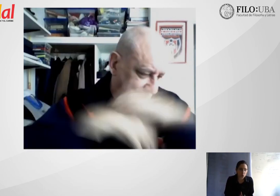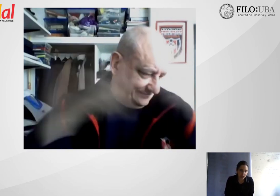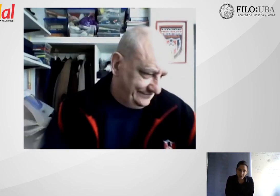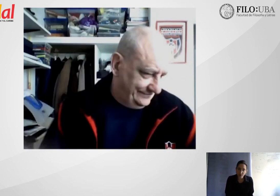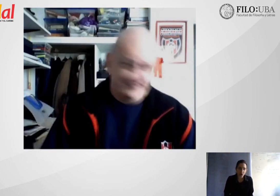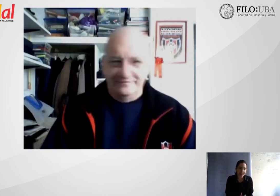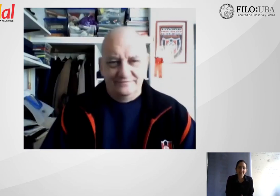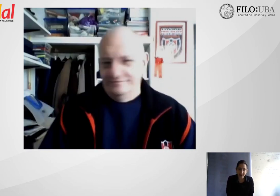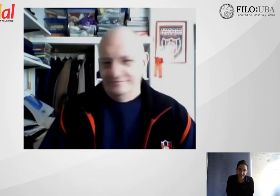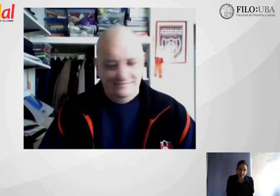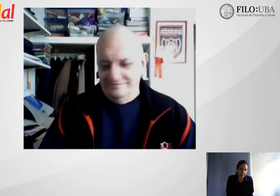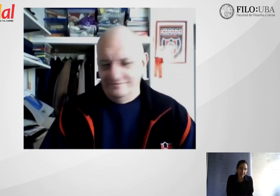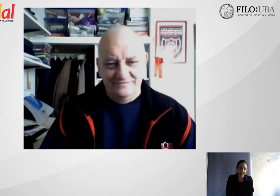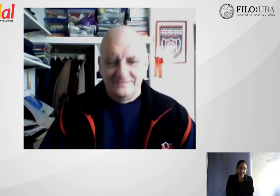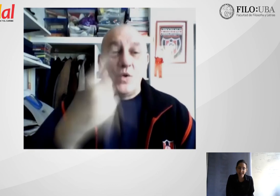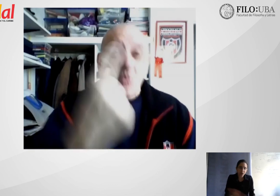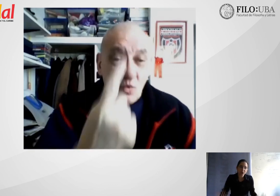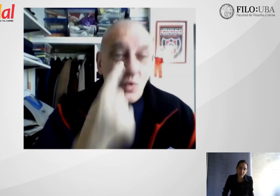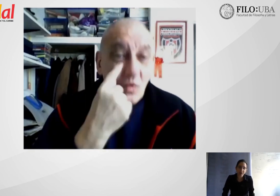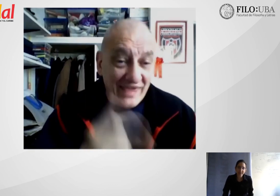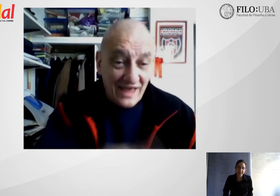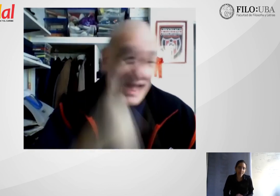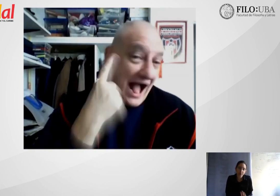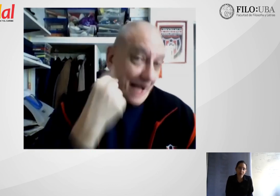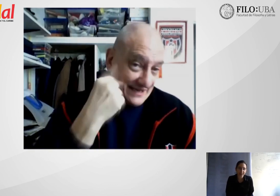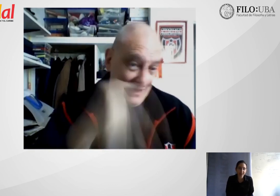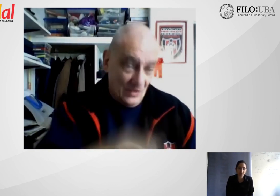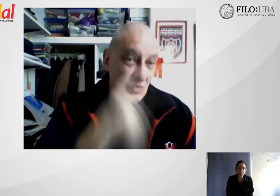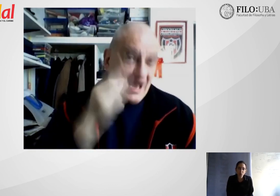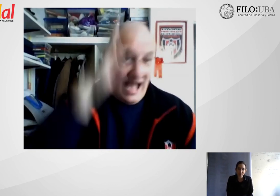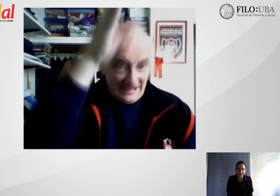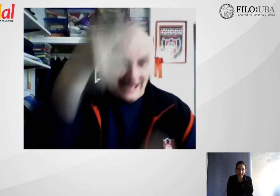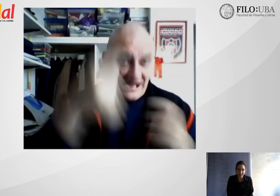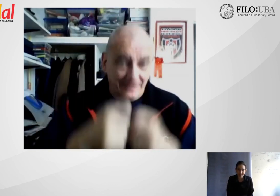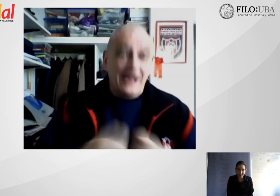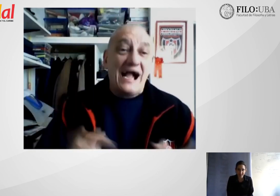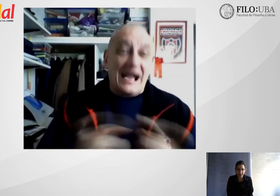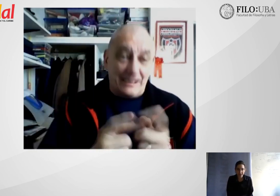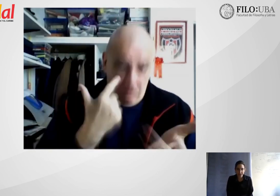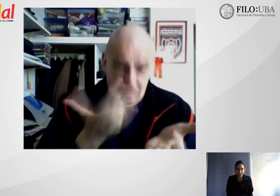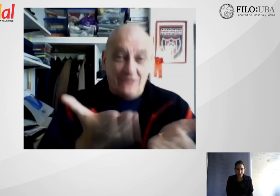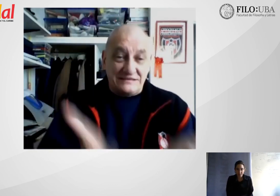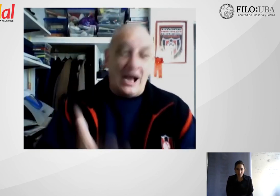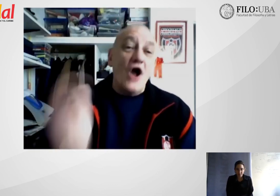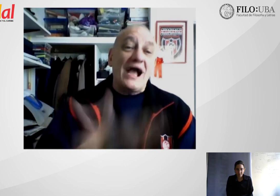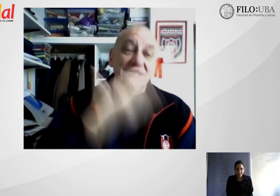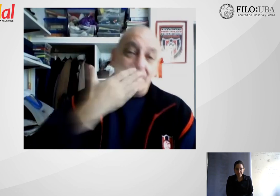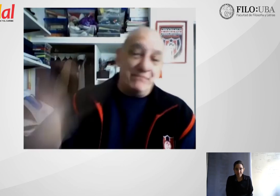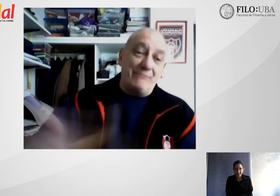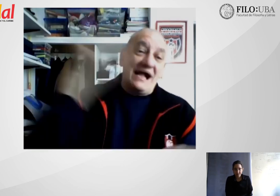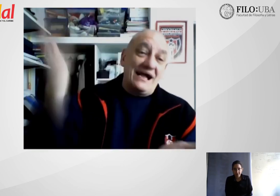seguir luchando lo que haga falta para continuar con este tema, que bueno, que tiene como muchas faltas.